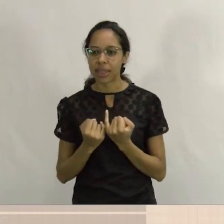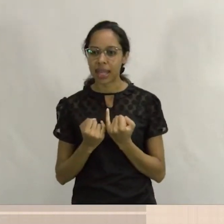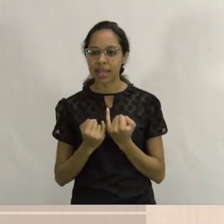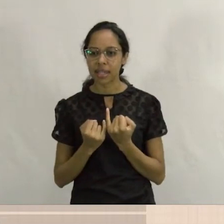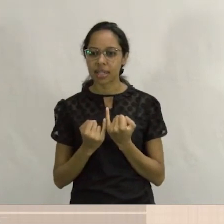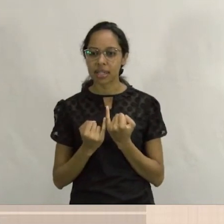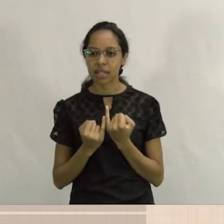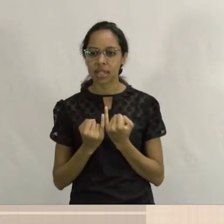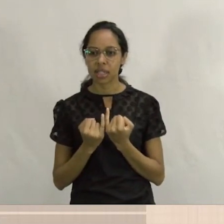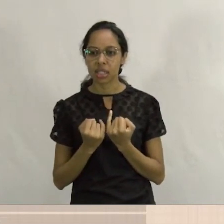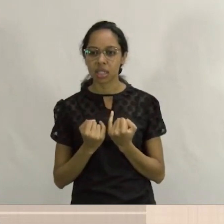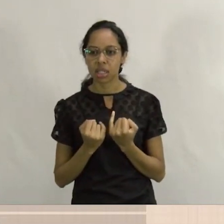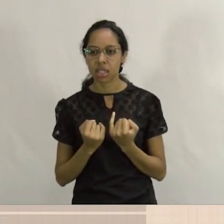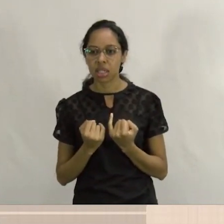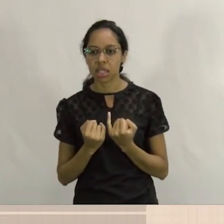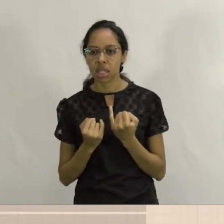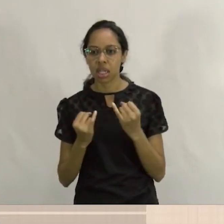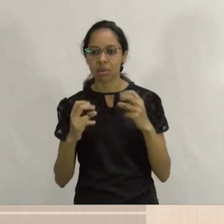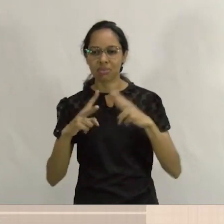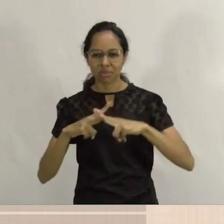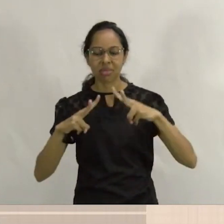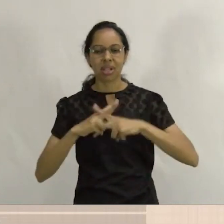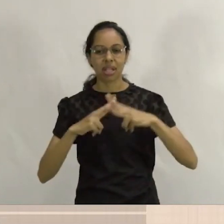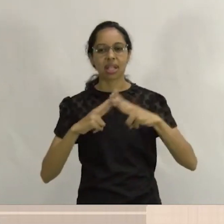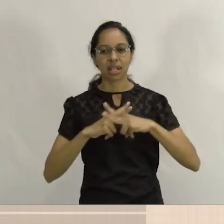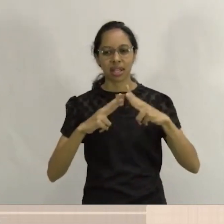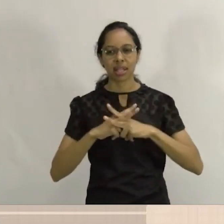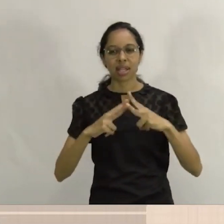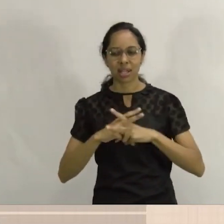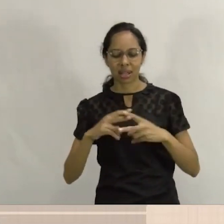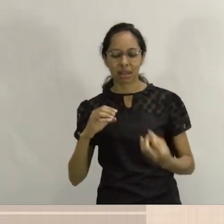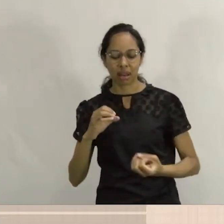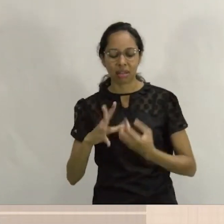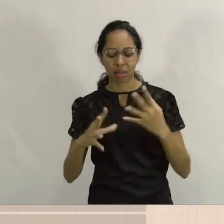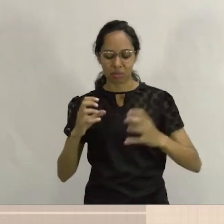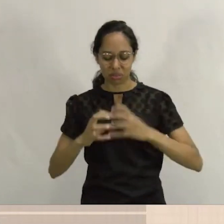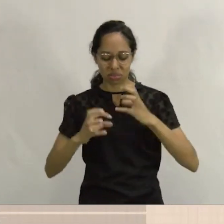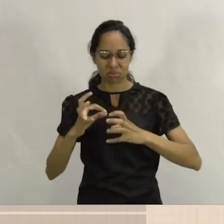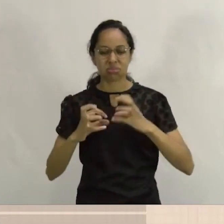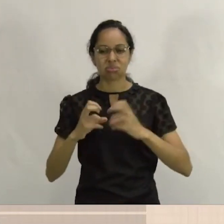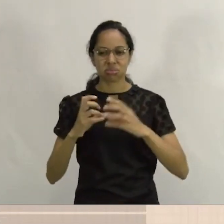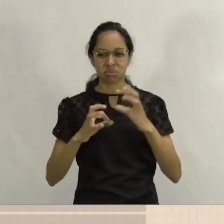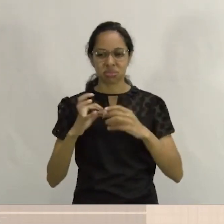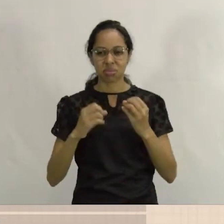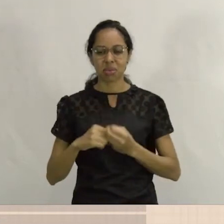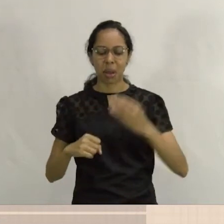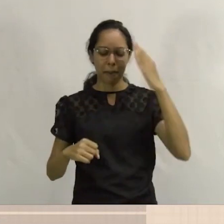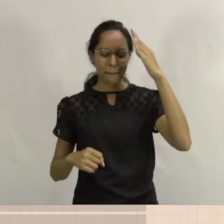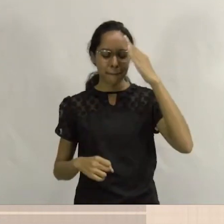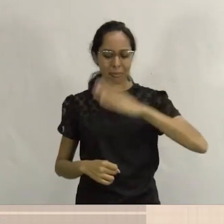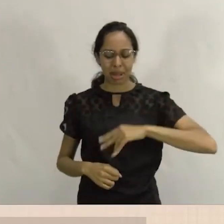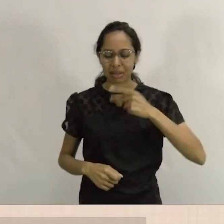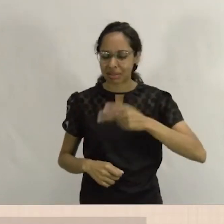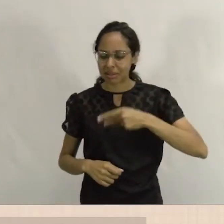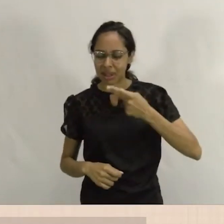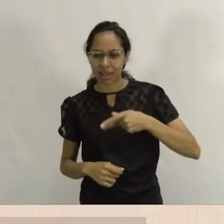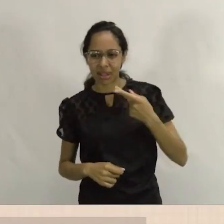Dolo, más intenções e malignidade, difamadores,